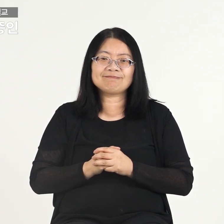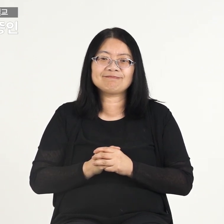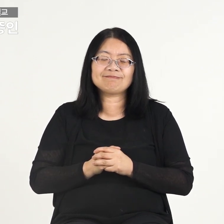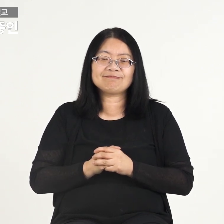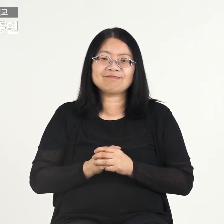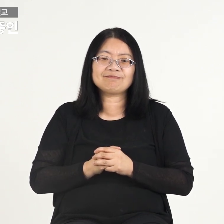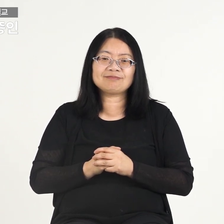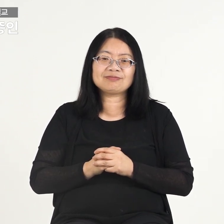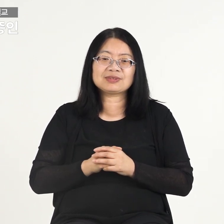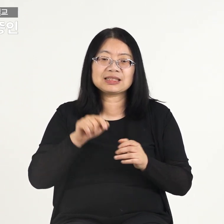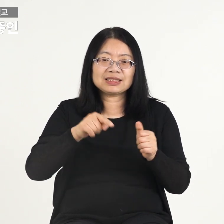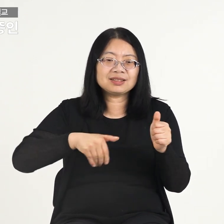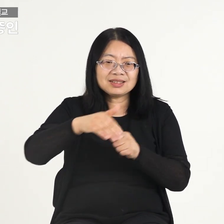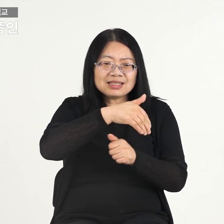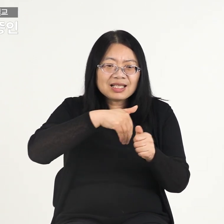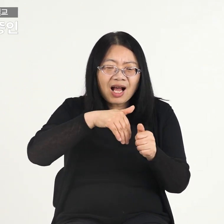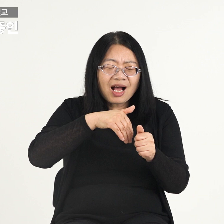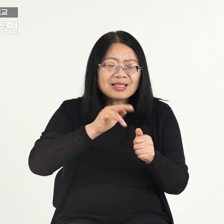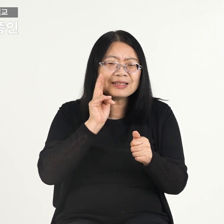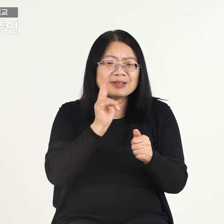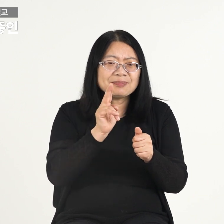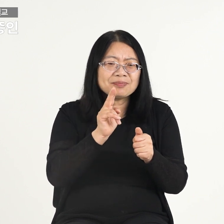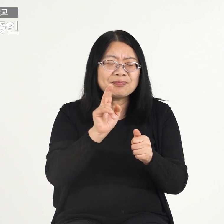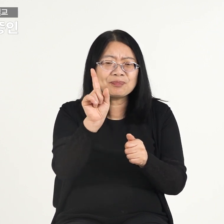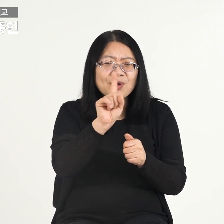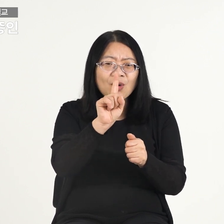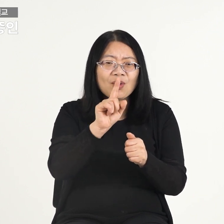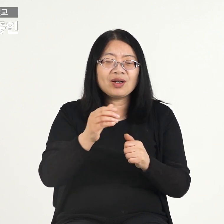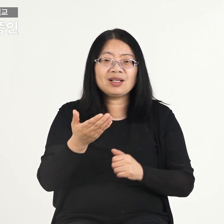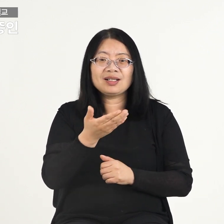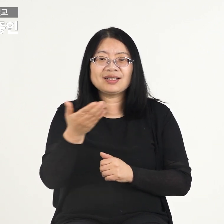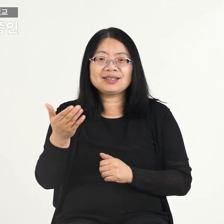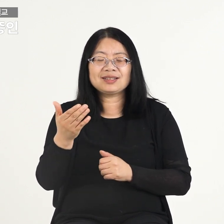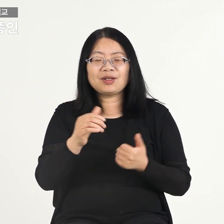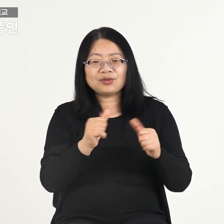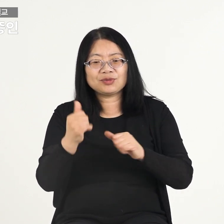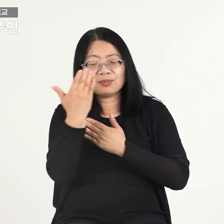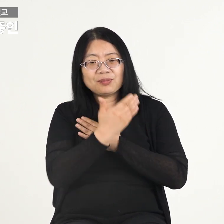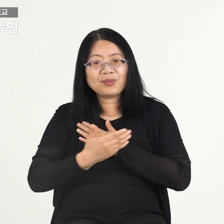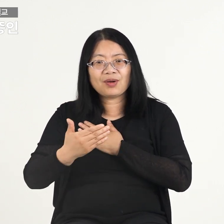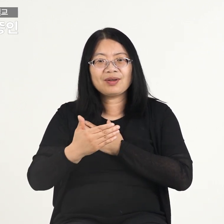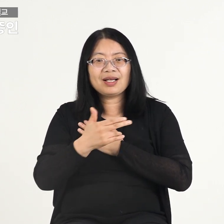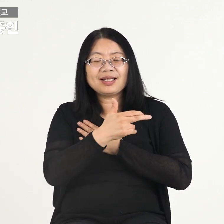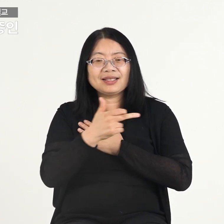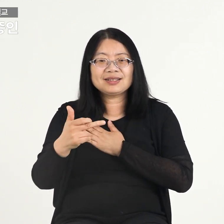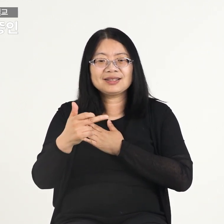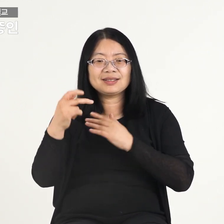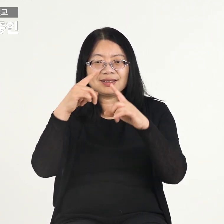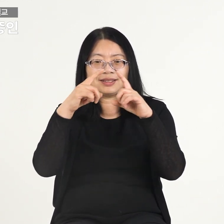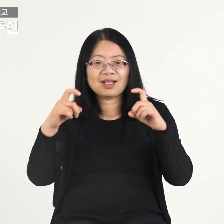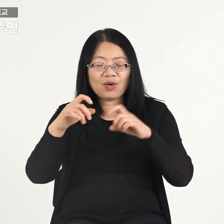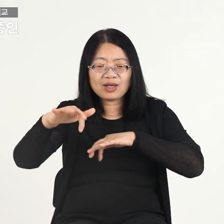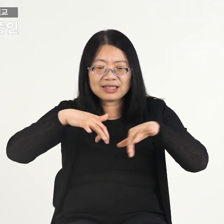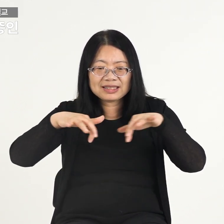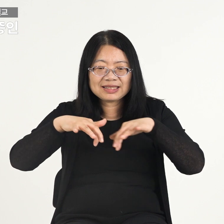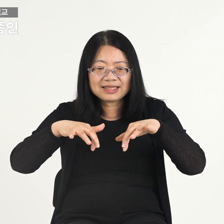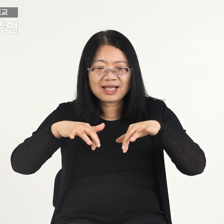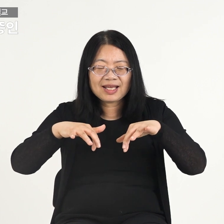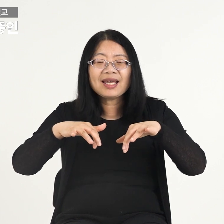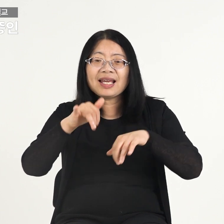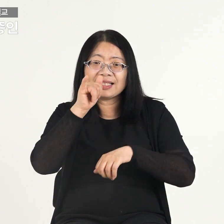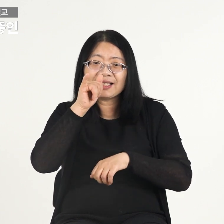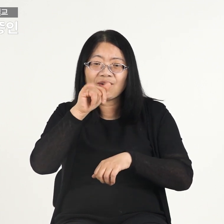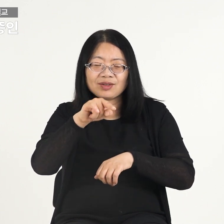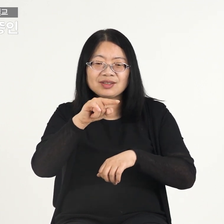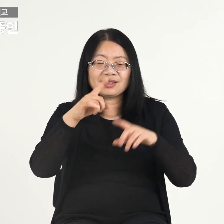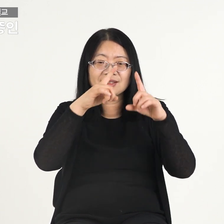어느 정도 그 상황이 처참해지냐면 그들의 시체가 큰 성 길에 있으리니 그